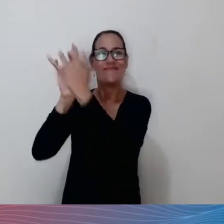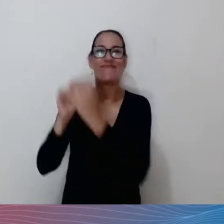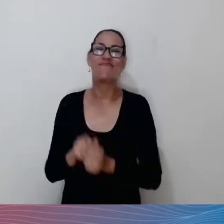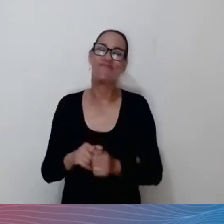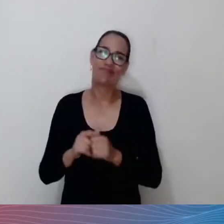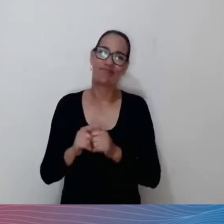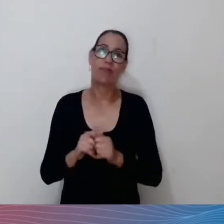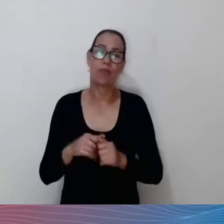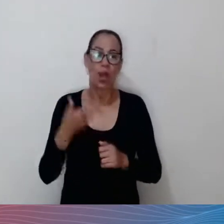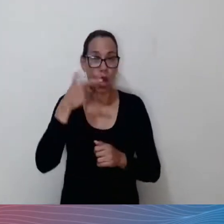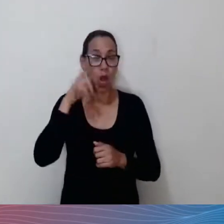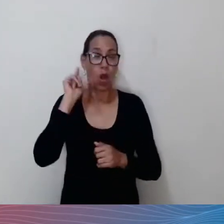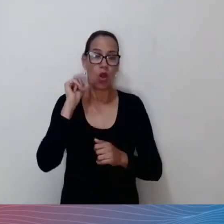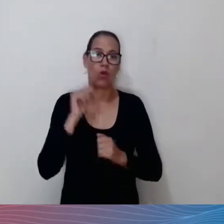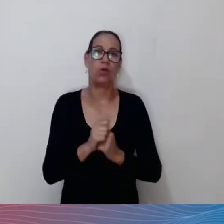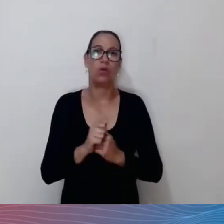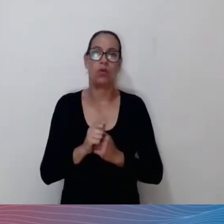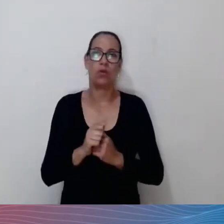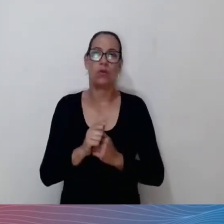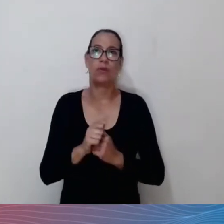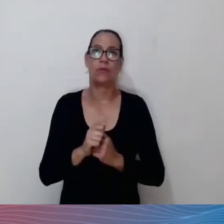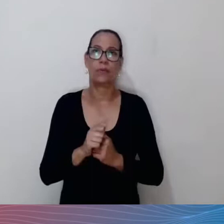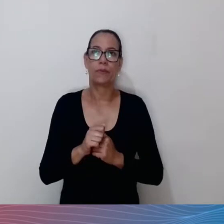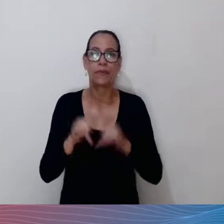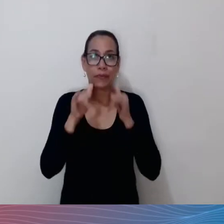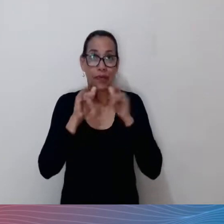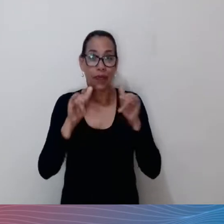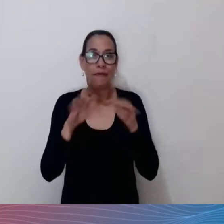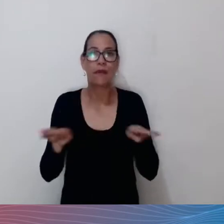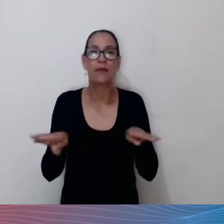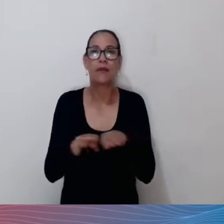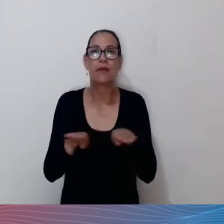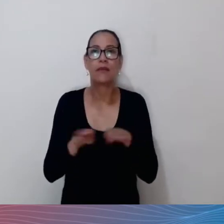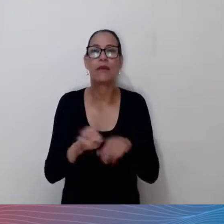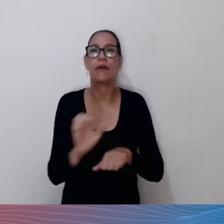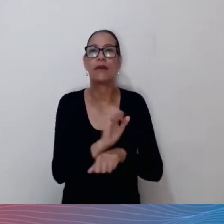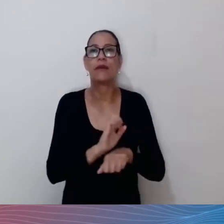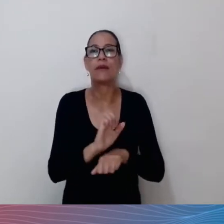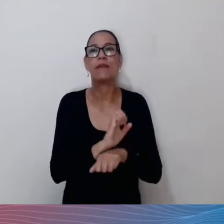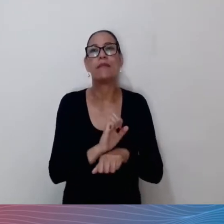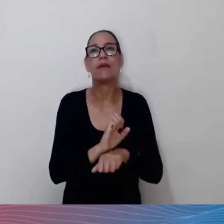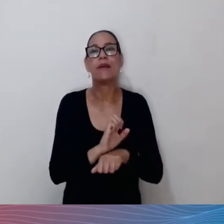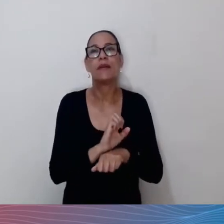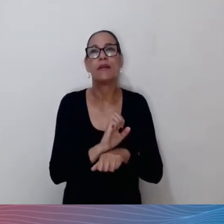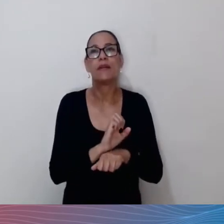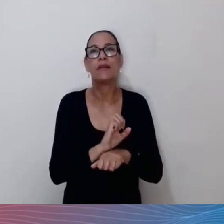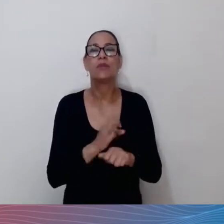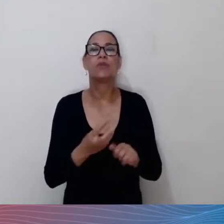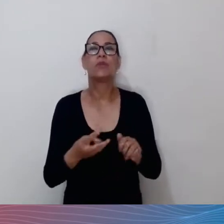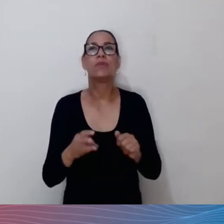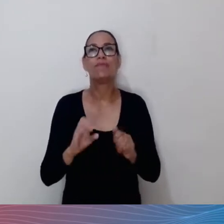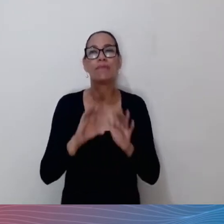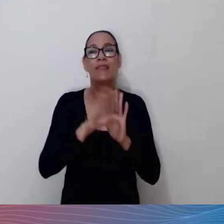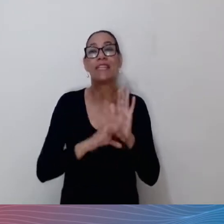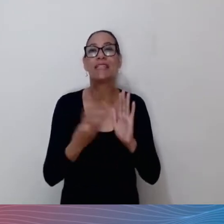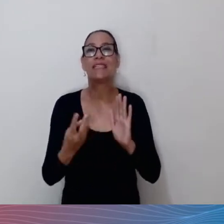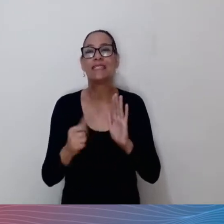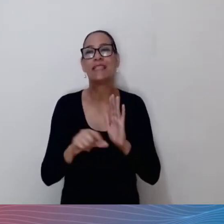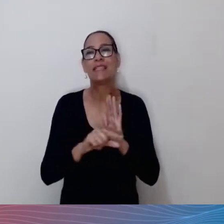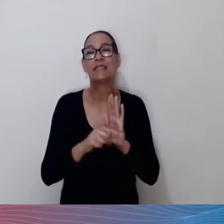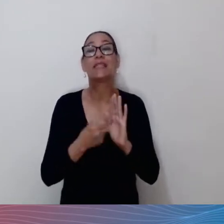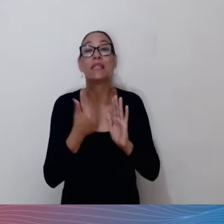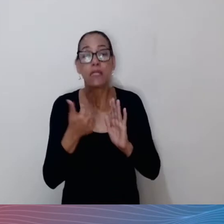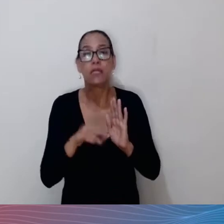Ontem eu também falei que Efésios capítulo 1, versículo 3, quando diz: bendito seja o Deus e Pai de nosso Senhor Jesus Cristo,